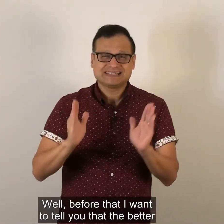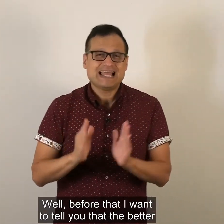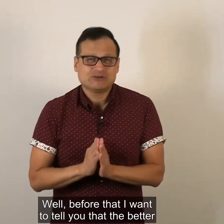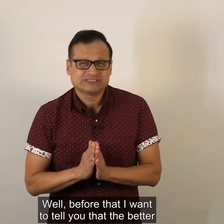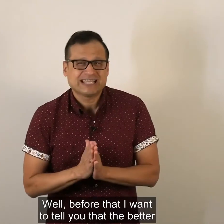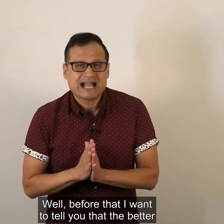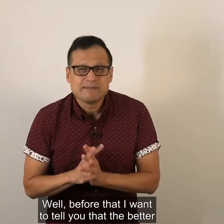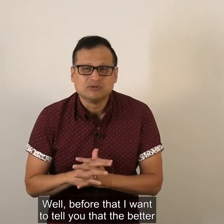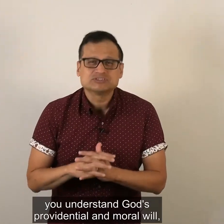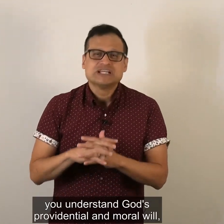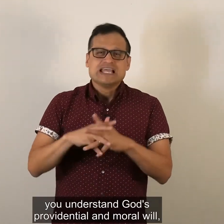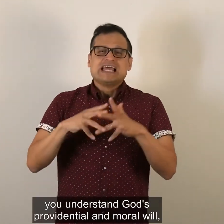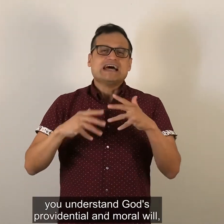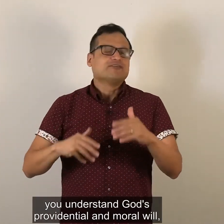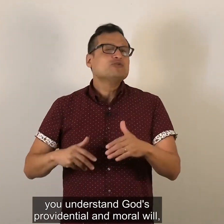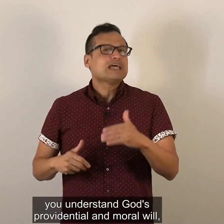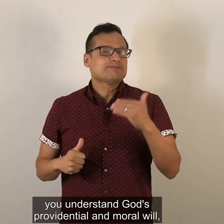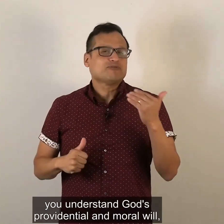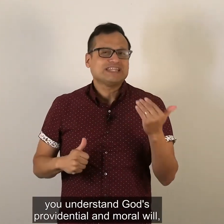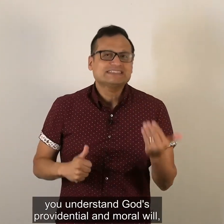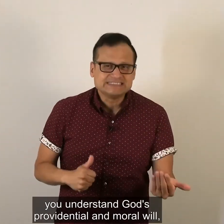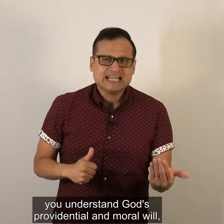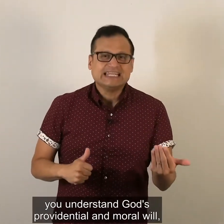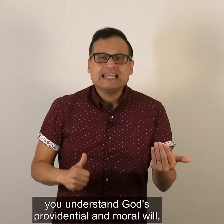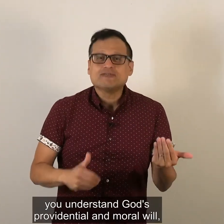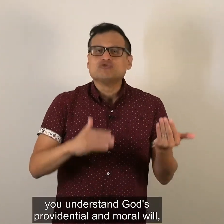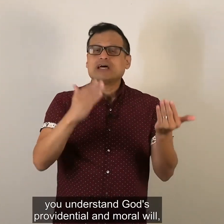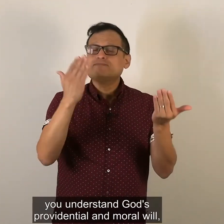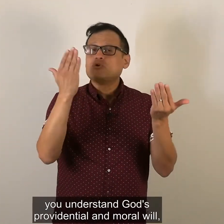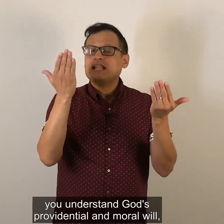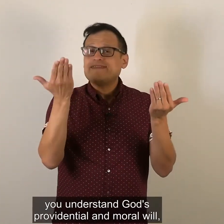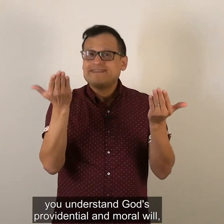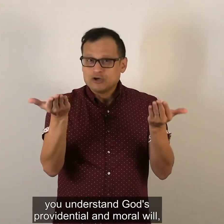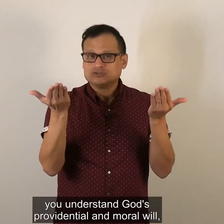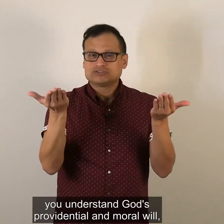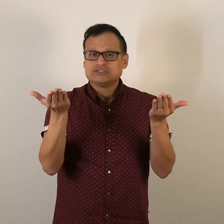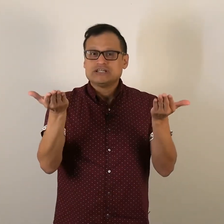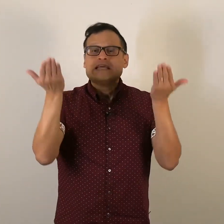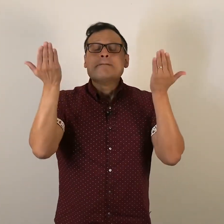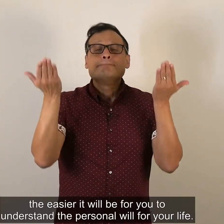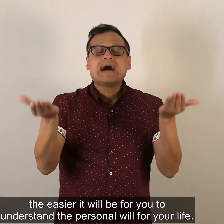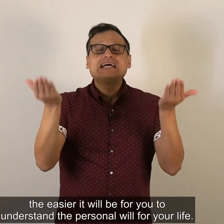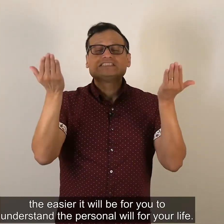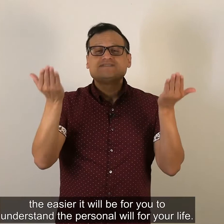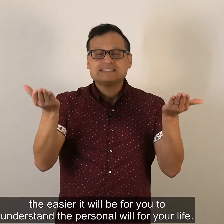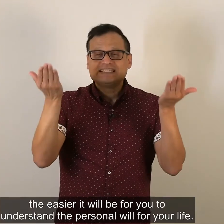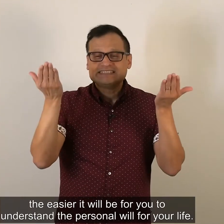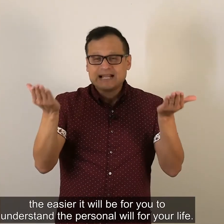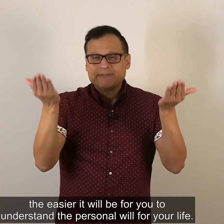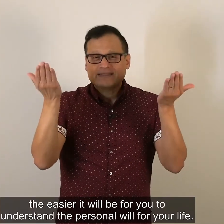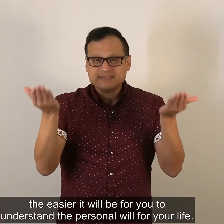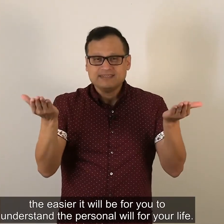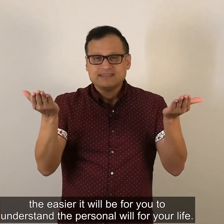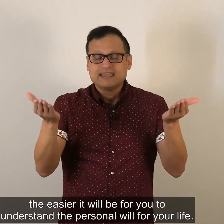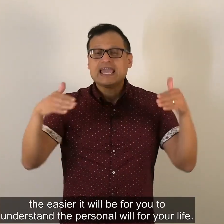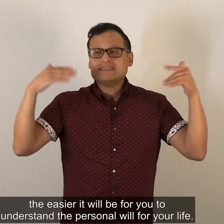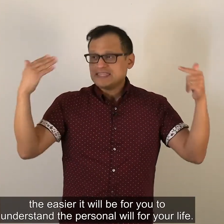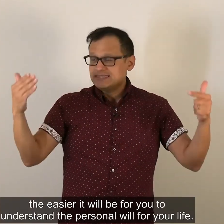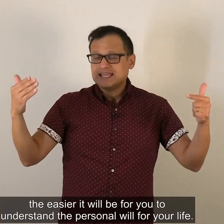claros tengamos la voluntad providencial y la voluntad moral de Dios, más fácil será para ti entender